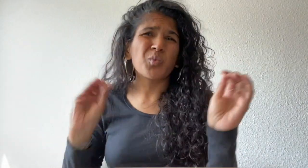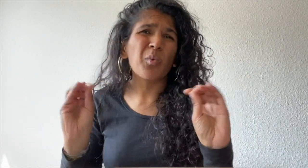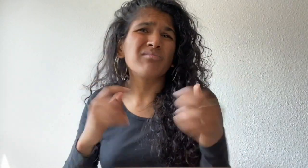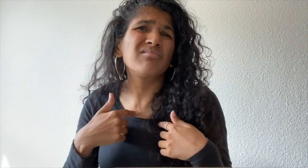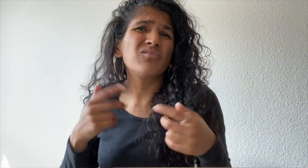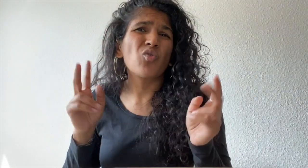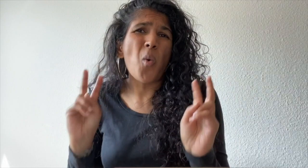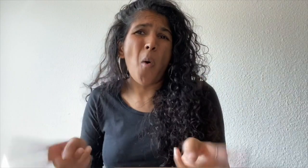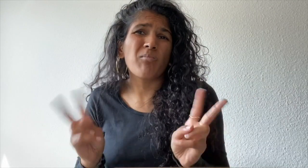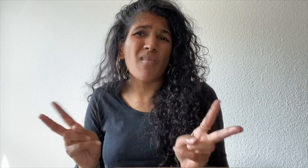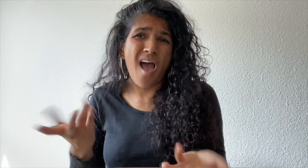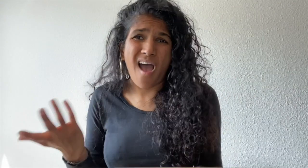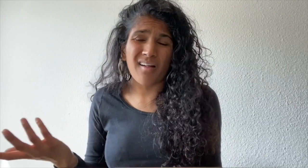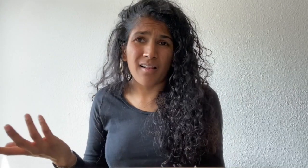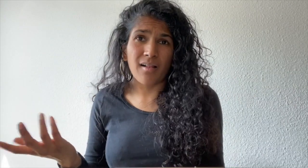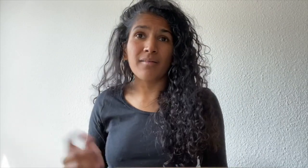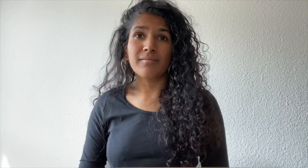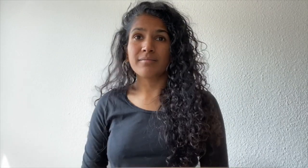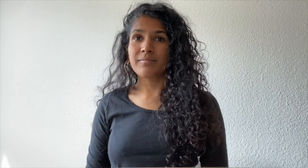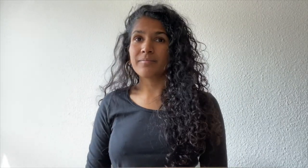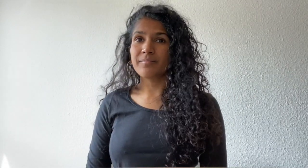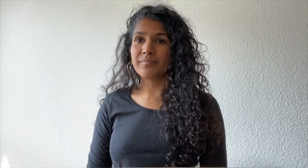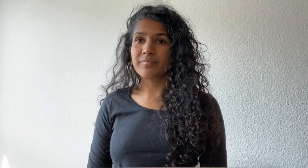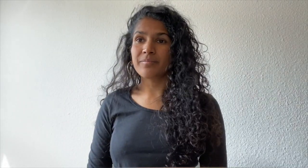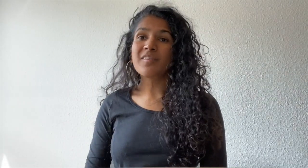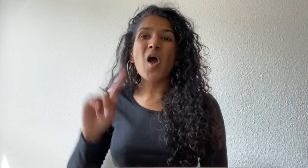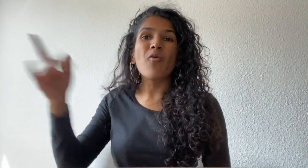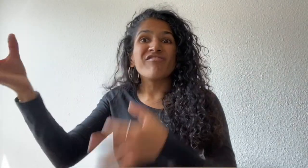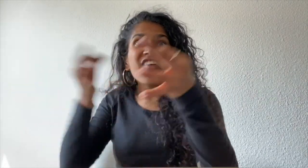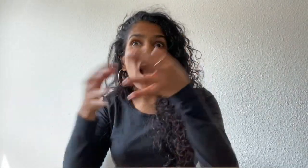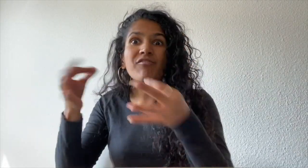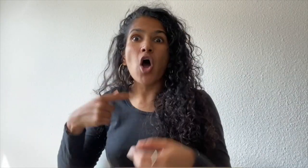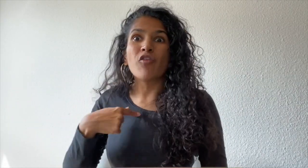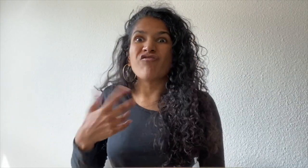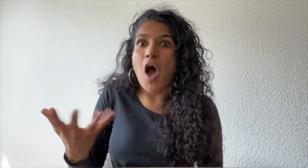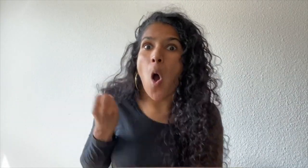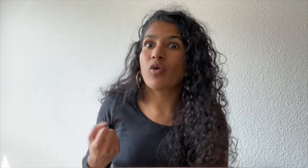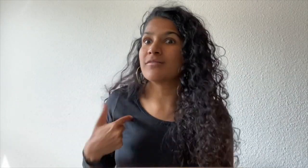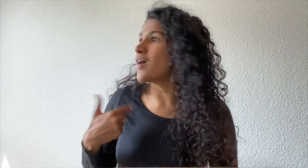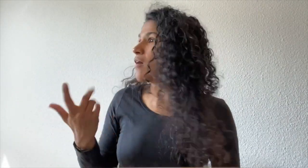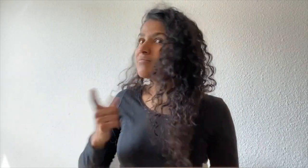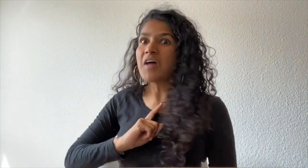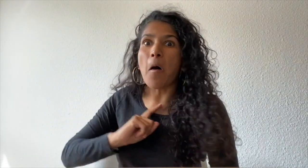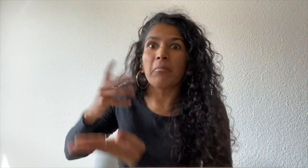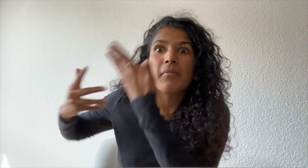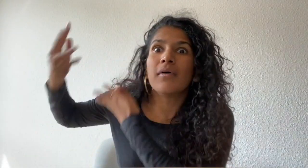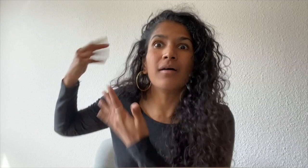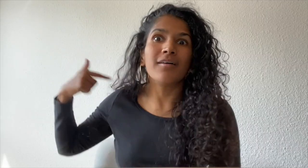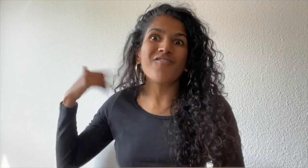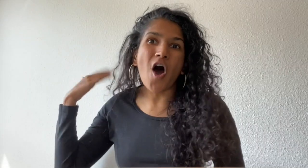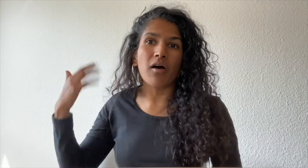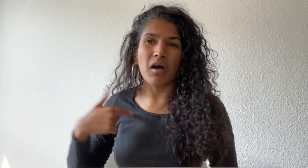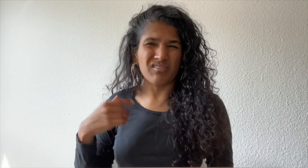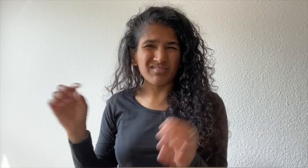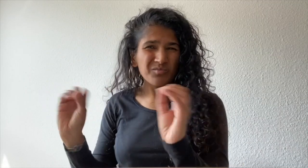kontrolliert noch als Fremde stigmatisiert. Sie werden nicht ständig aufgefordert zu